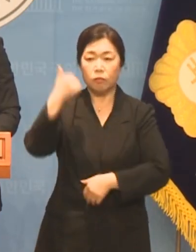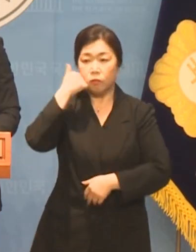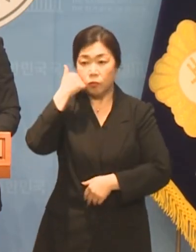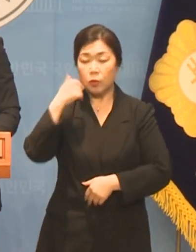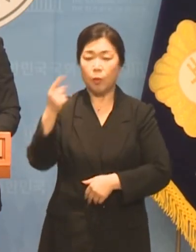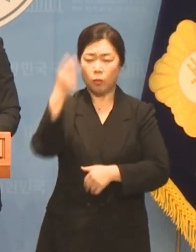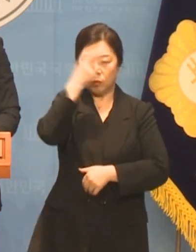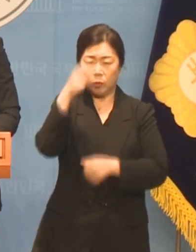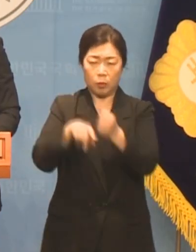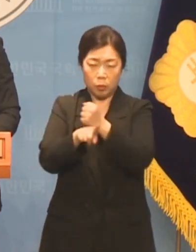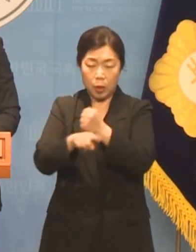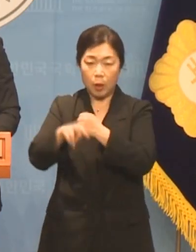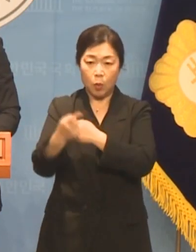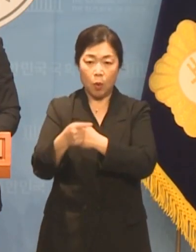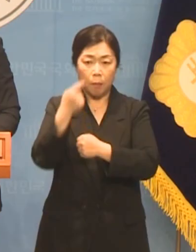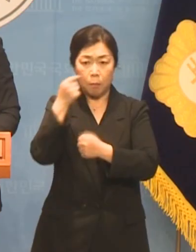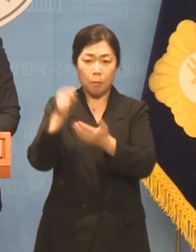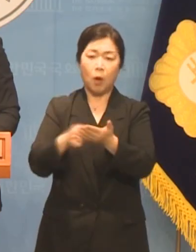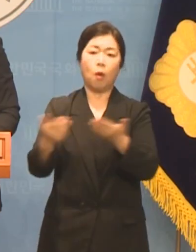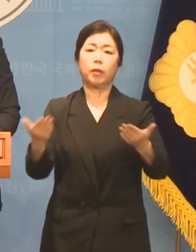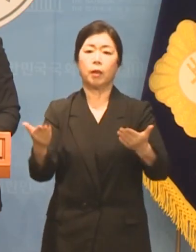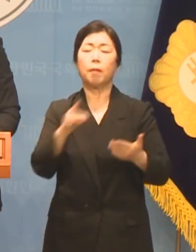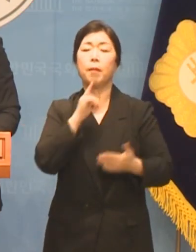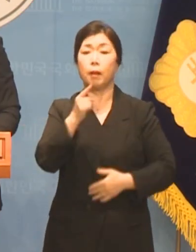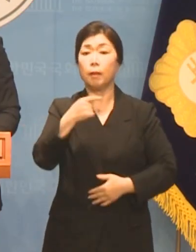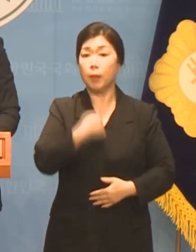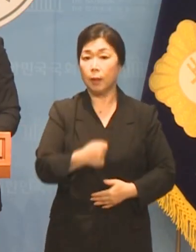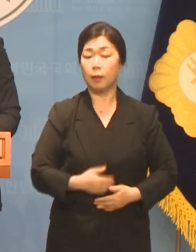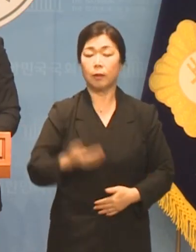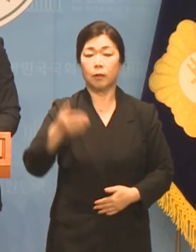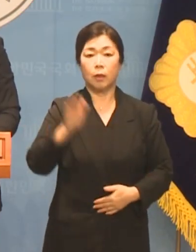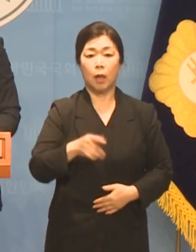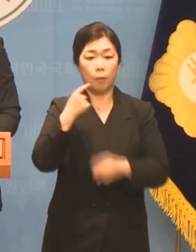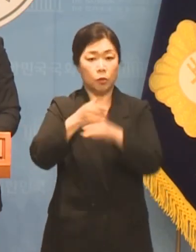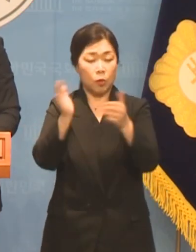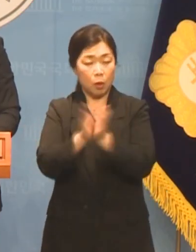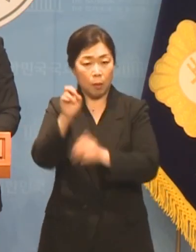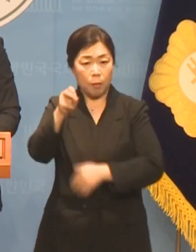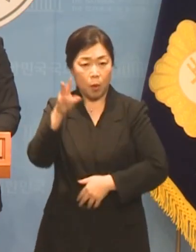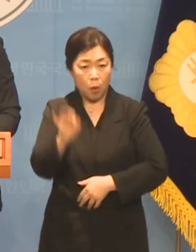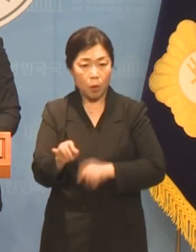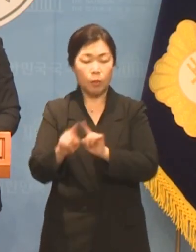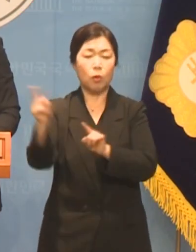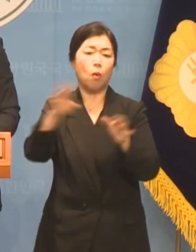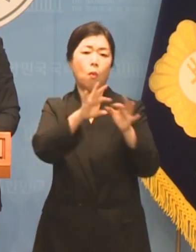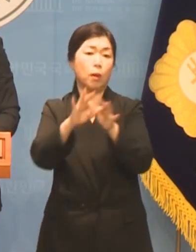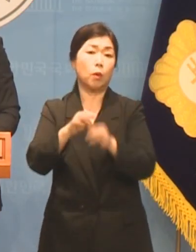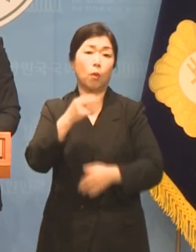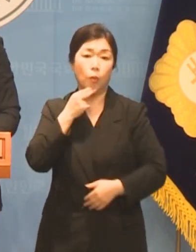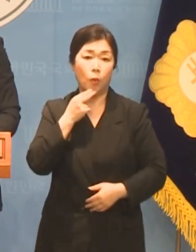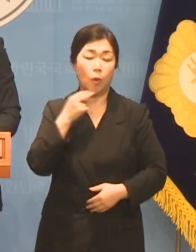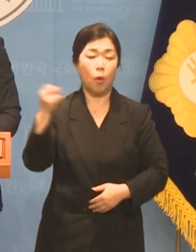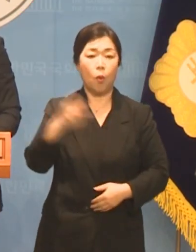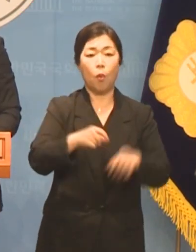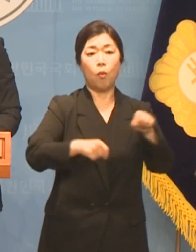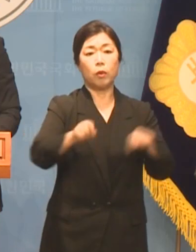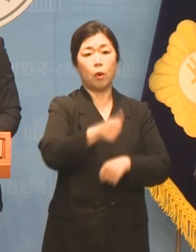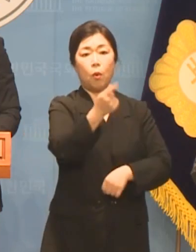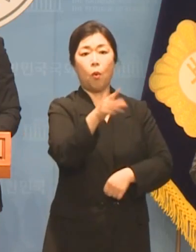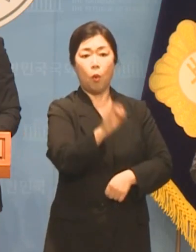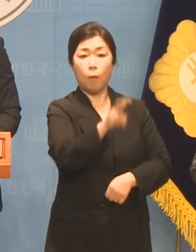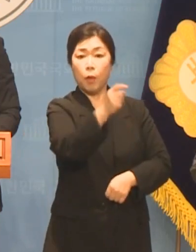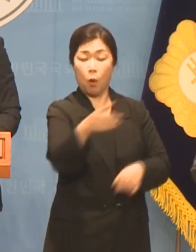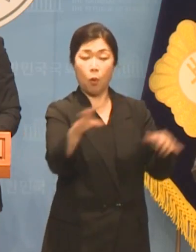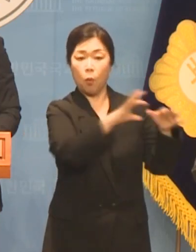아무리 조사해도 나오는 거 없을 겁니다 라고 주장한 바 있습니다. 하지만 민주당과 명태균 씨는 아무런 관계가 없고 홍준표 후보와 명태균